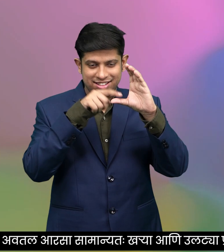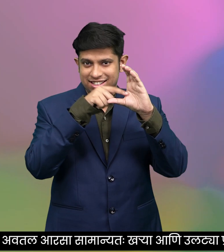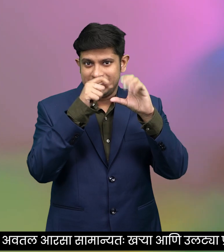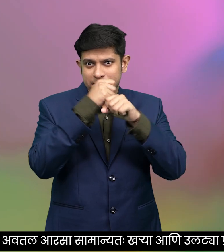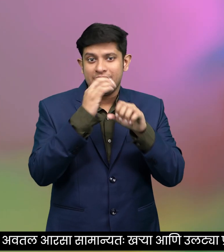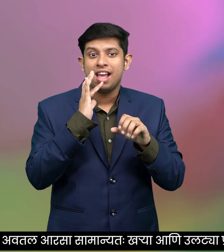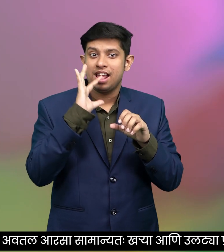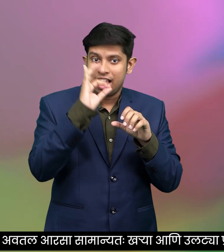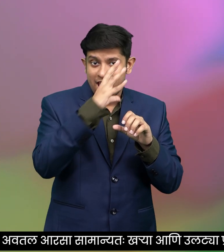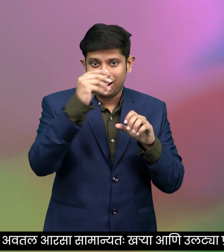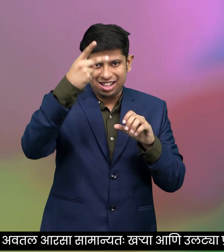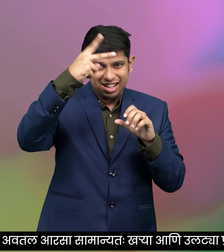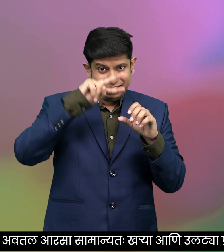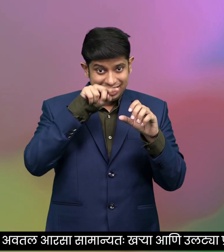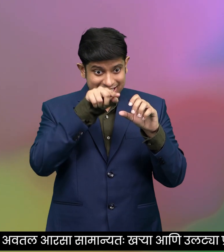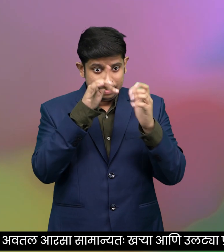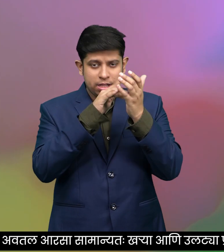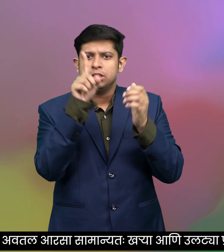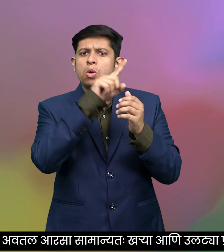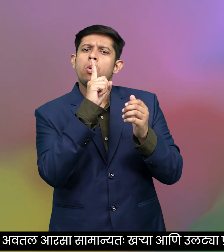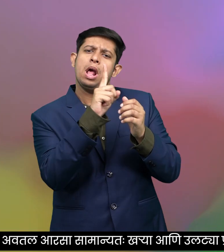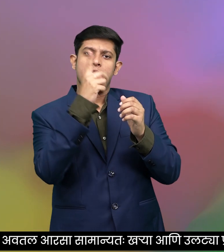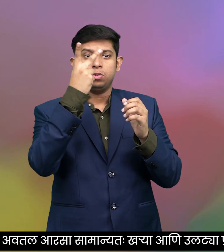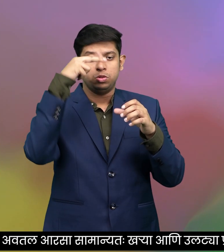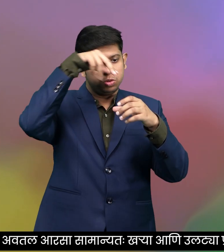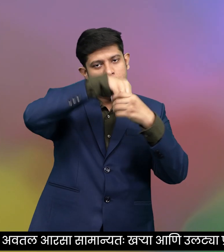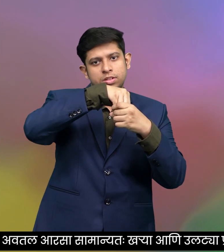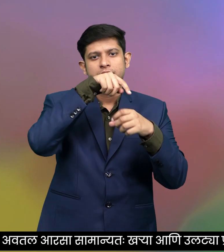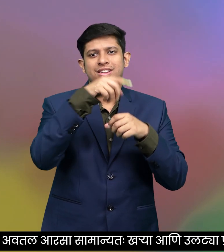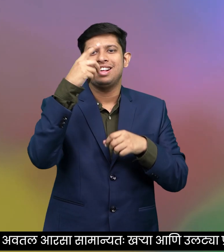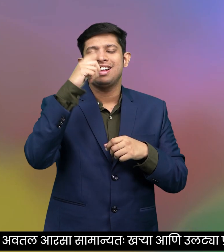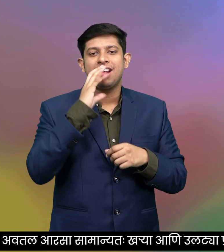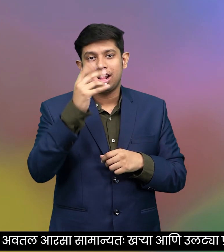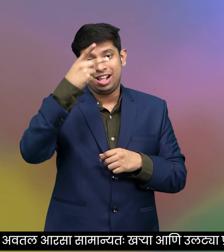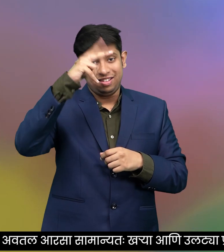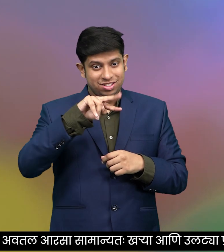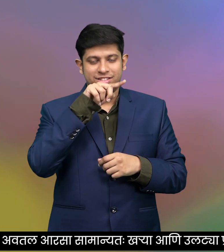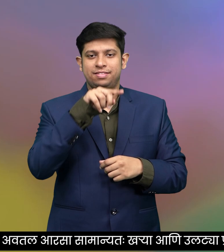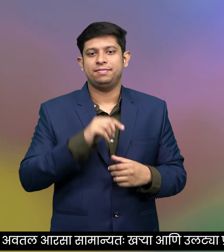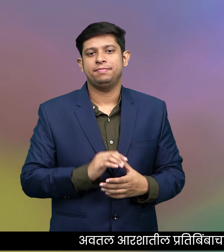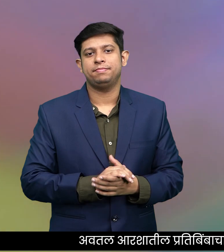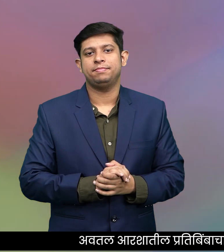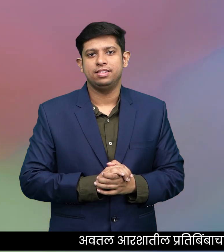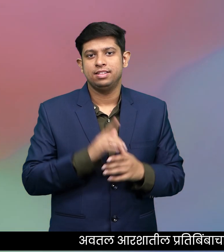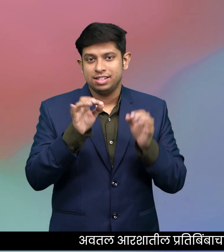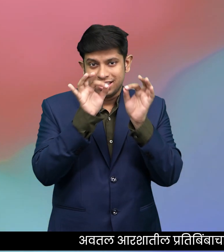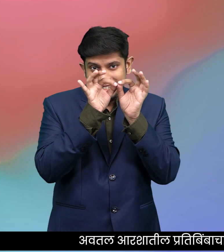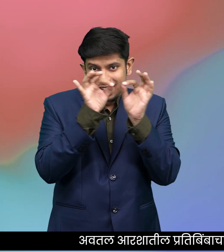अवतल आरसा सामान्यतः खऱ्या आणि उलट्या प्रतिमा तयार करतो. फक्त एका विशेष स्थितीत अपवाद